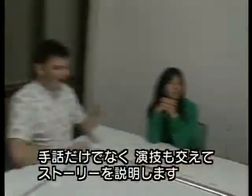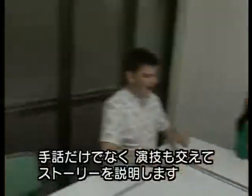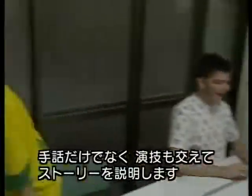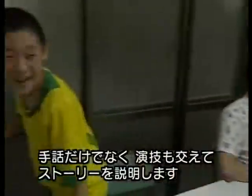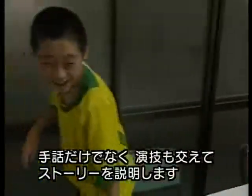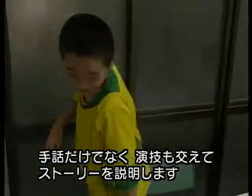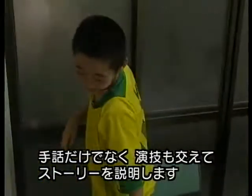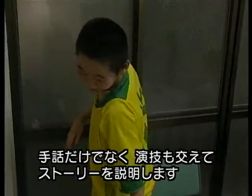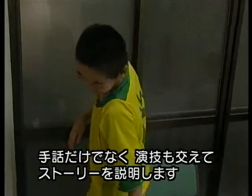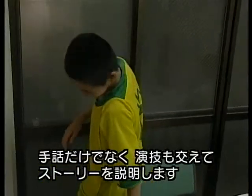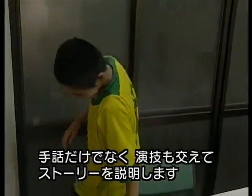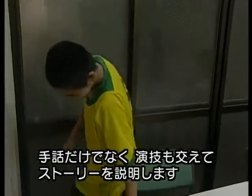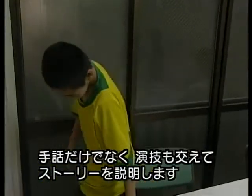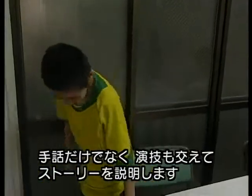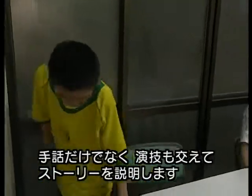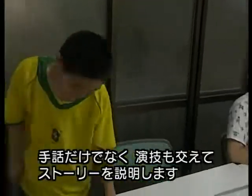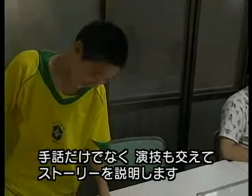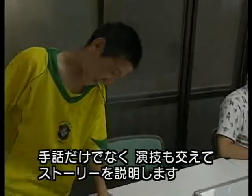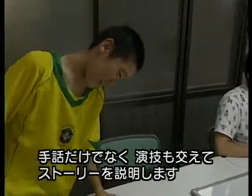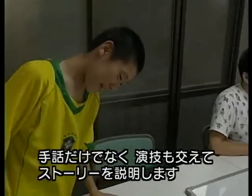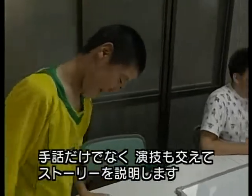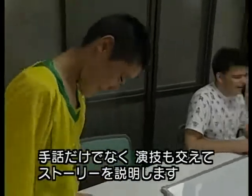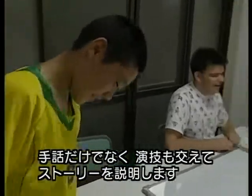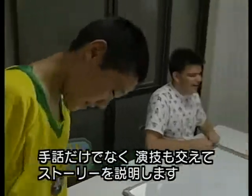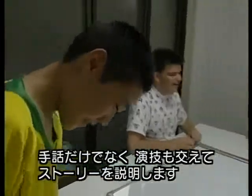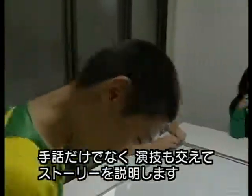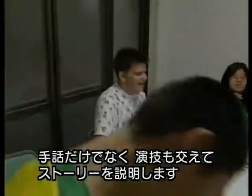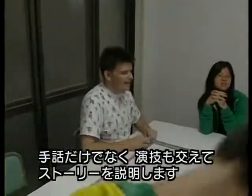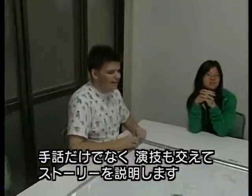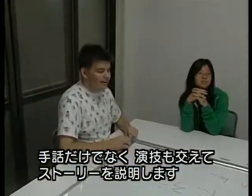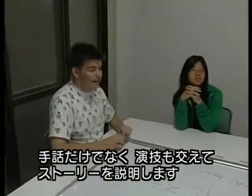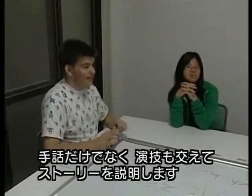手話だけでなく演技も交えてストーリーを説明します。